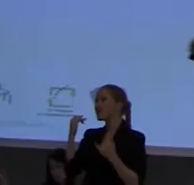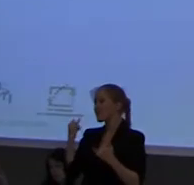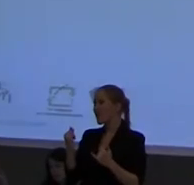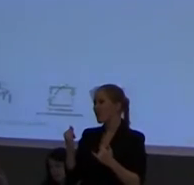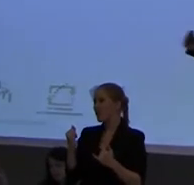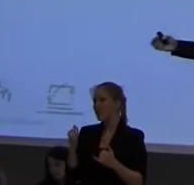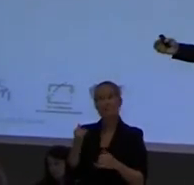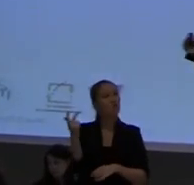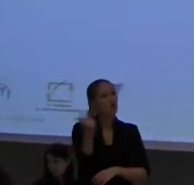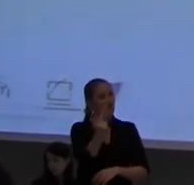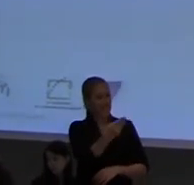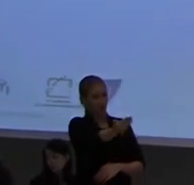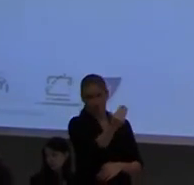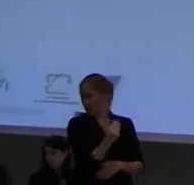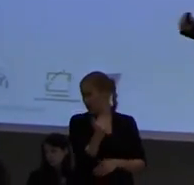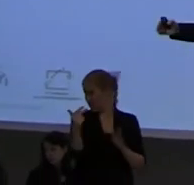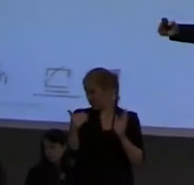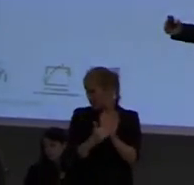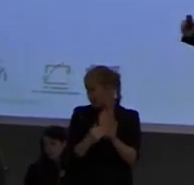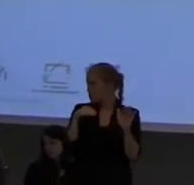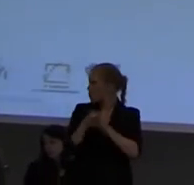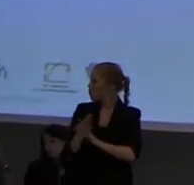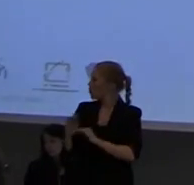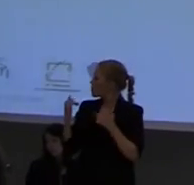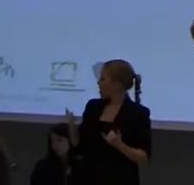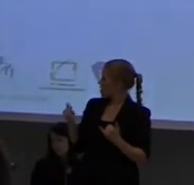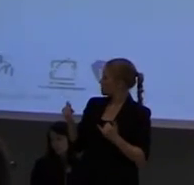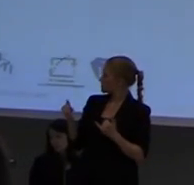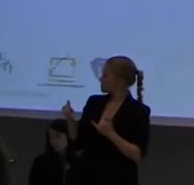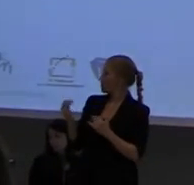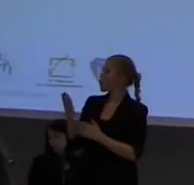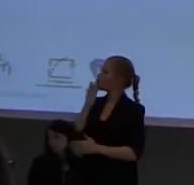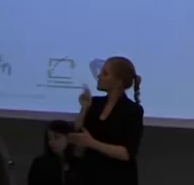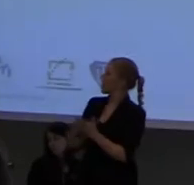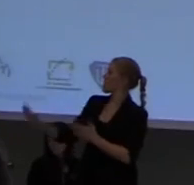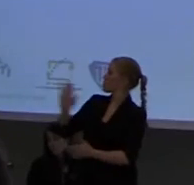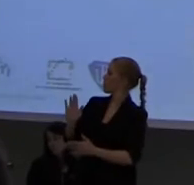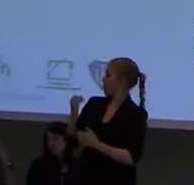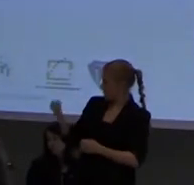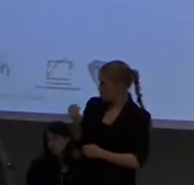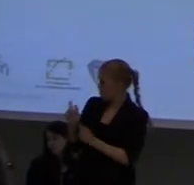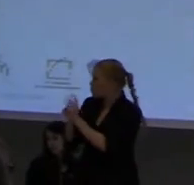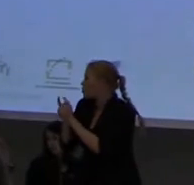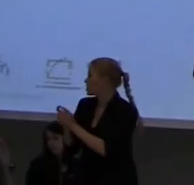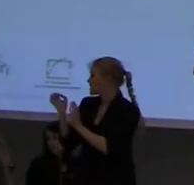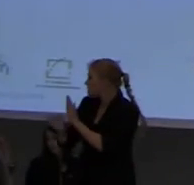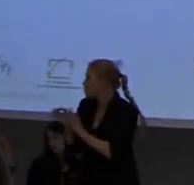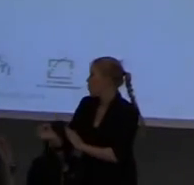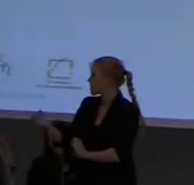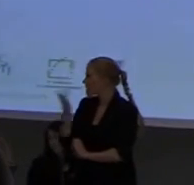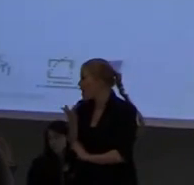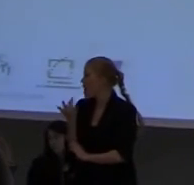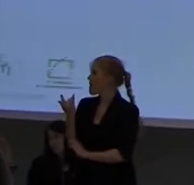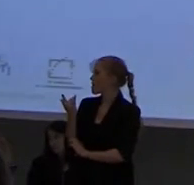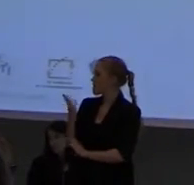ten zákon bude nějakou inkluzi řešit a bude to někam posunovat. On nic posunovat nemusí, ty děti prostě v těch základních školách jsou a